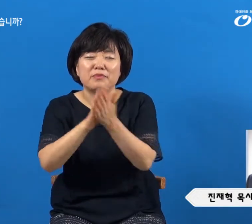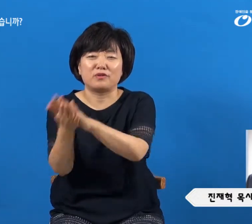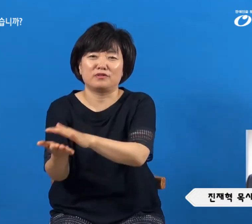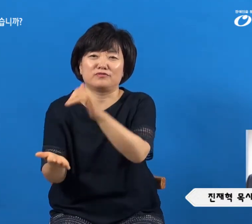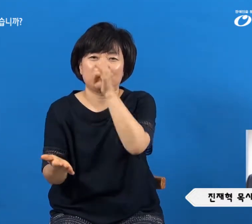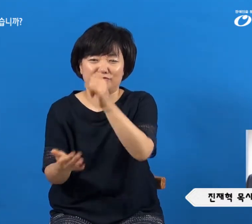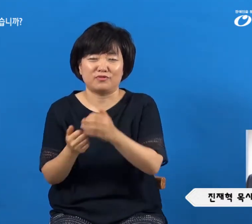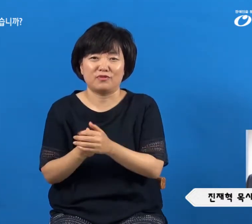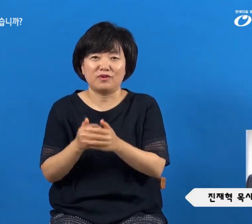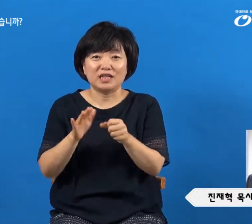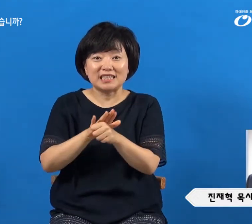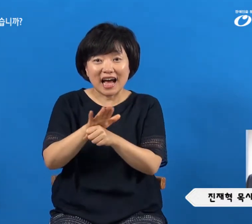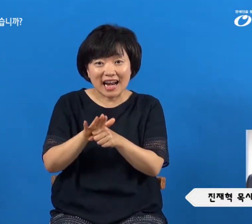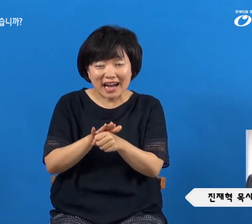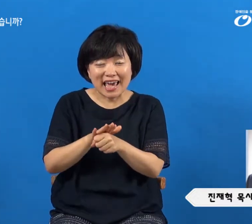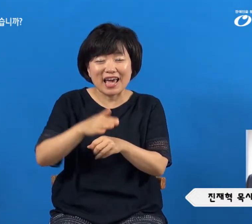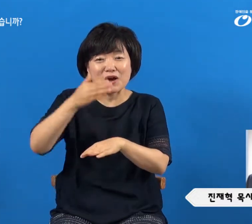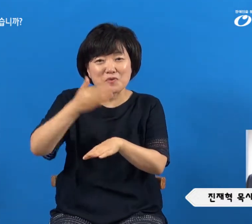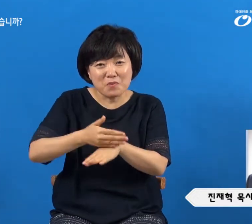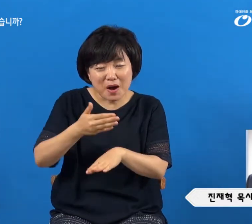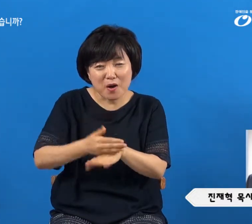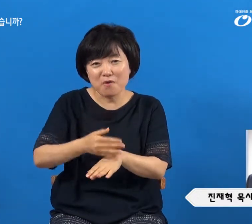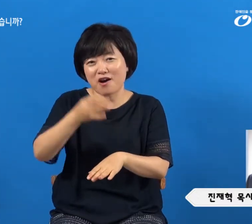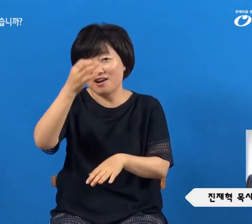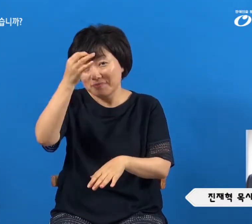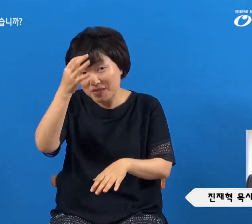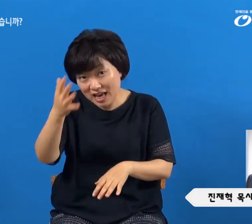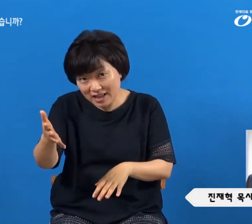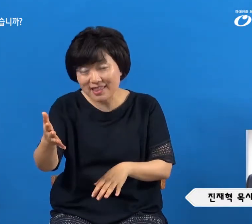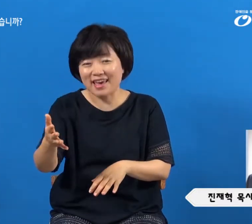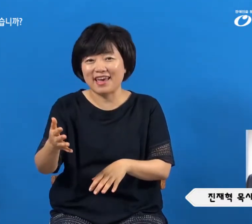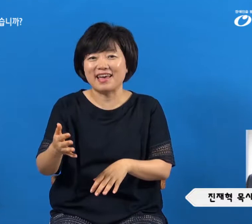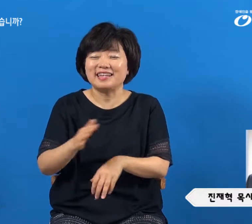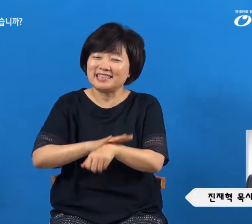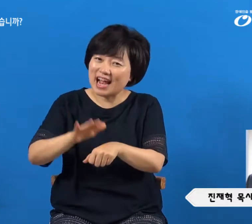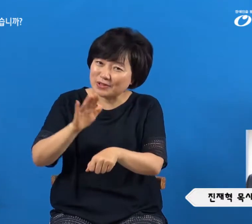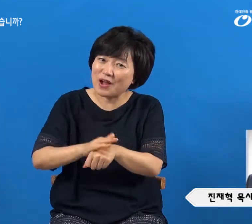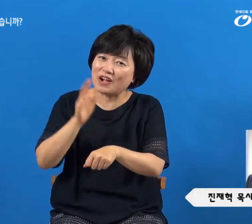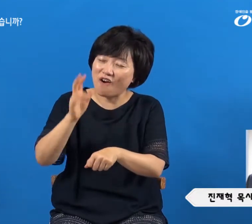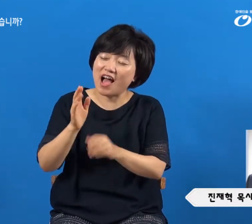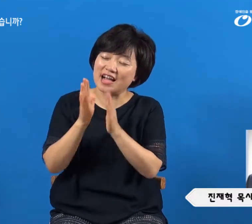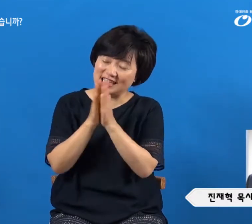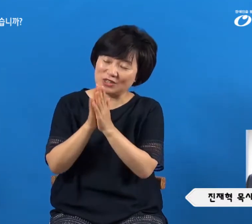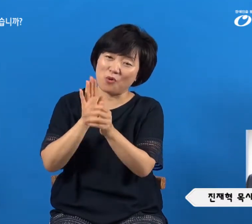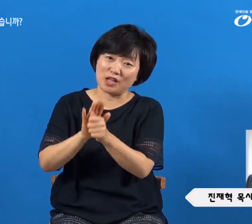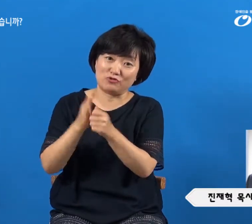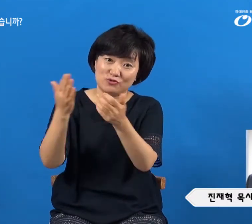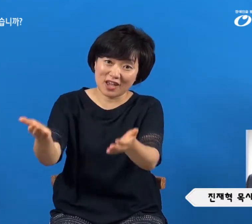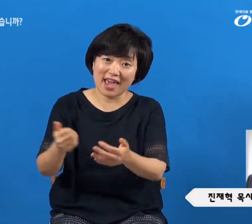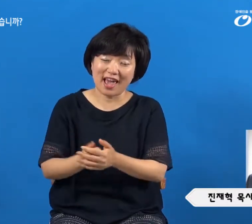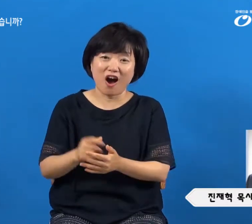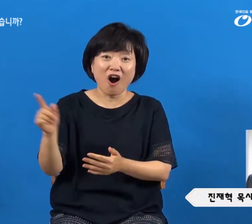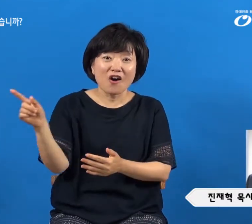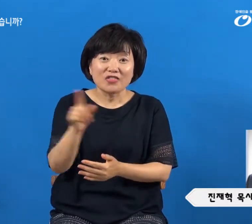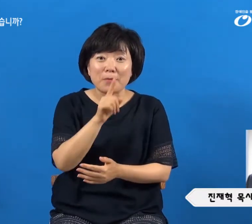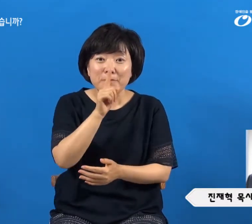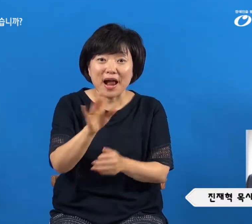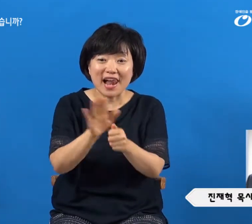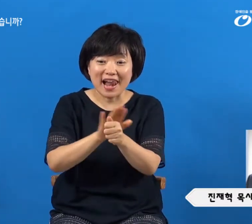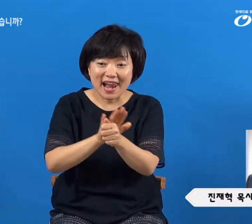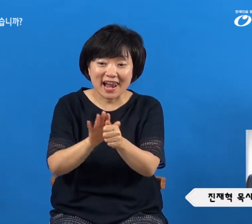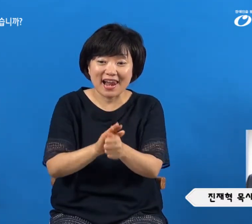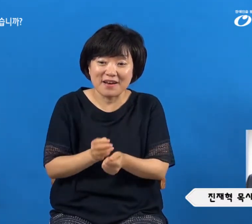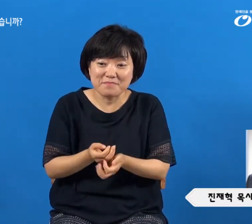합니다. 사랑해, 고마워, 미안해, 잘 될 거야, 기도해 줄게. 우리가 어떤 말을